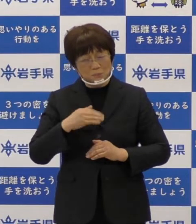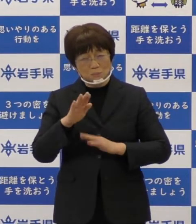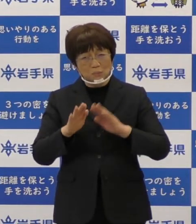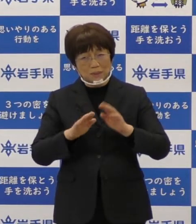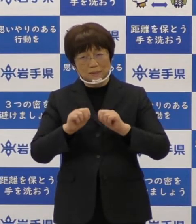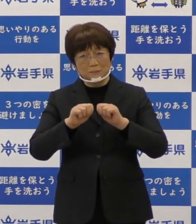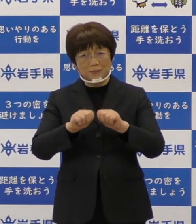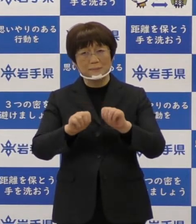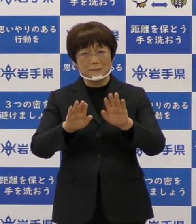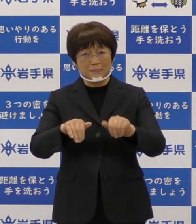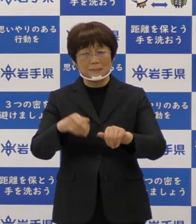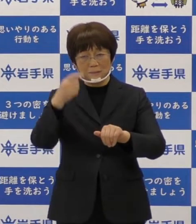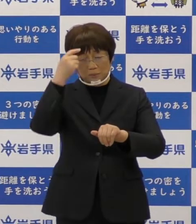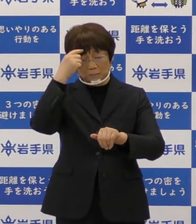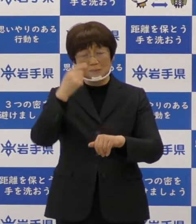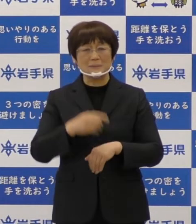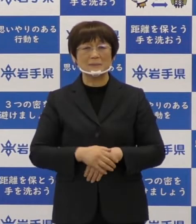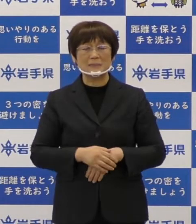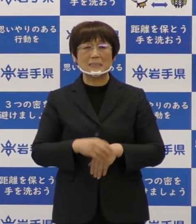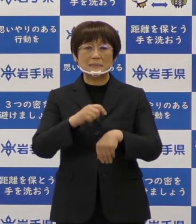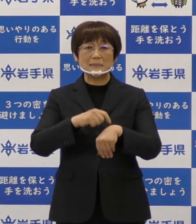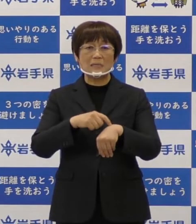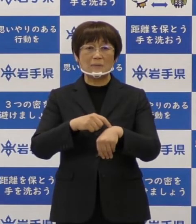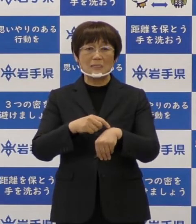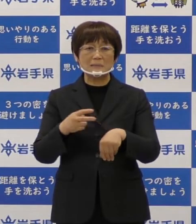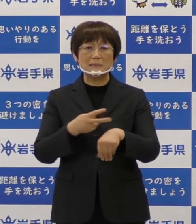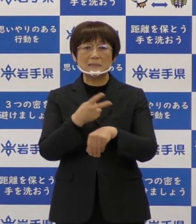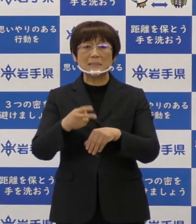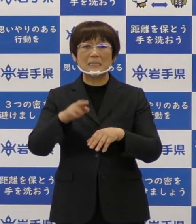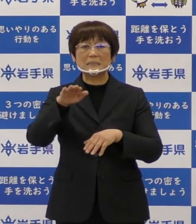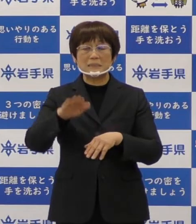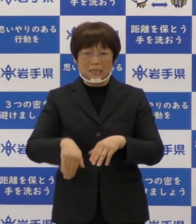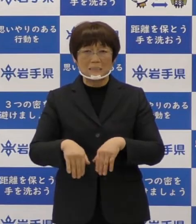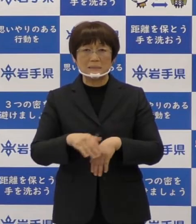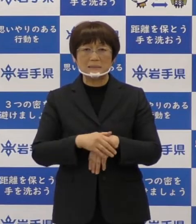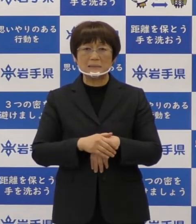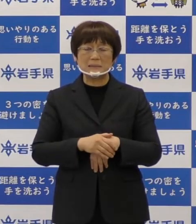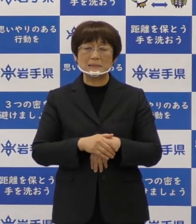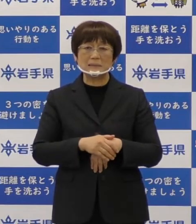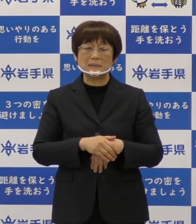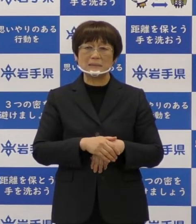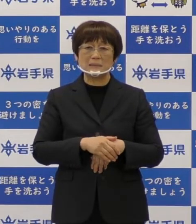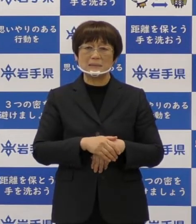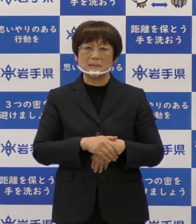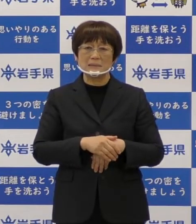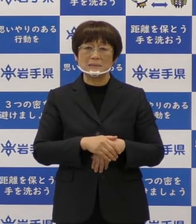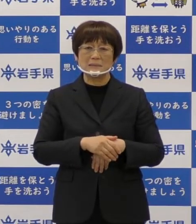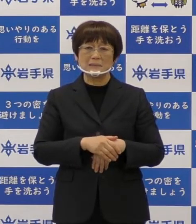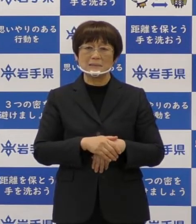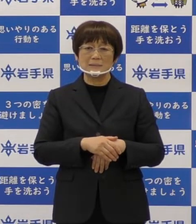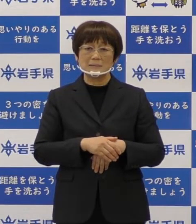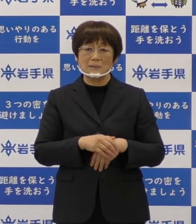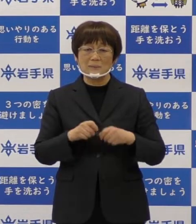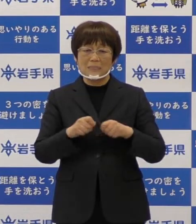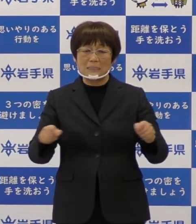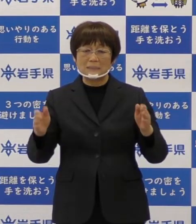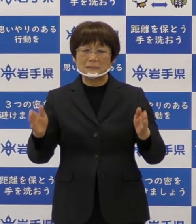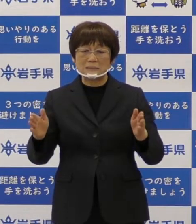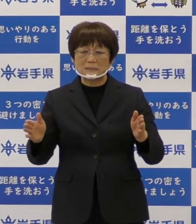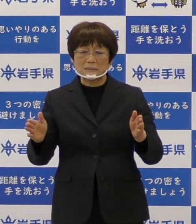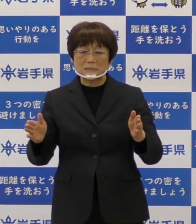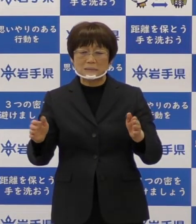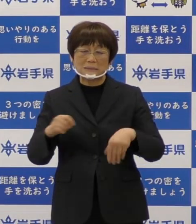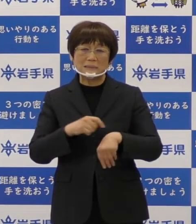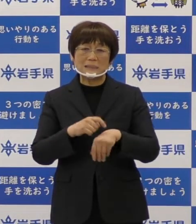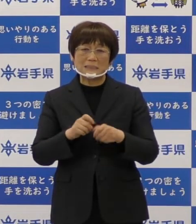と2時間を切る時間設定の、長時間というリスクを、避